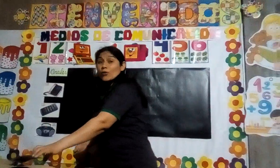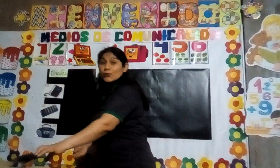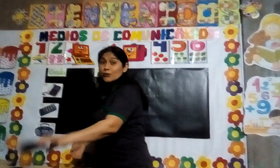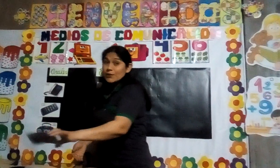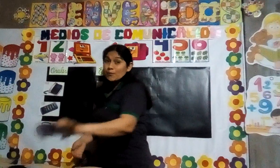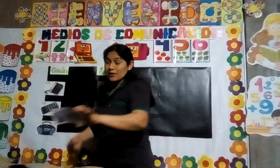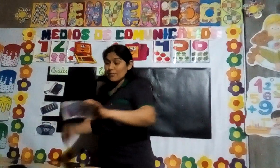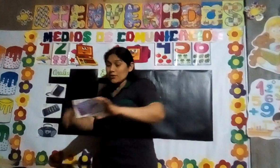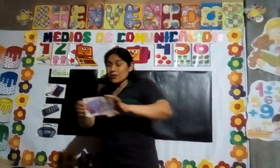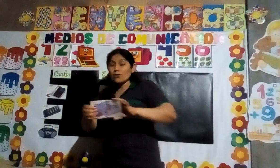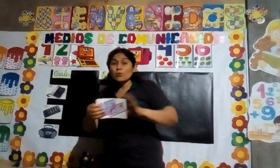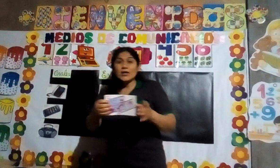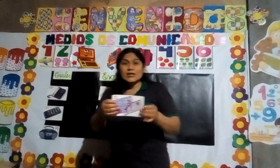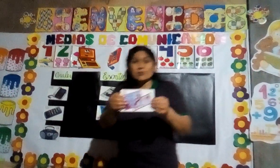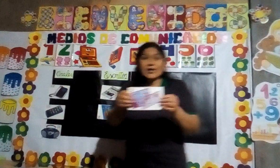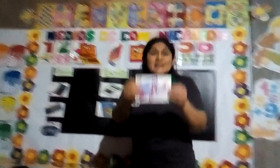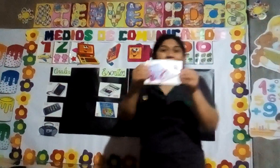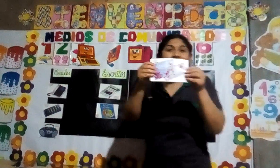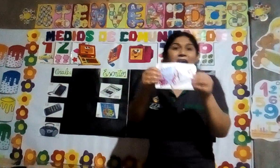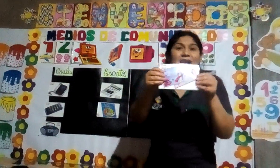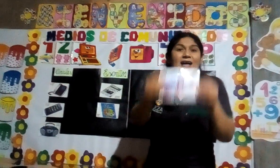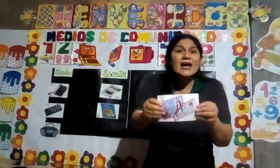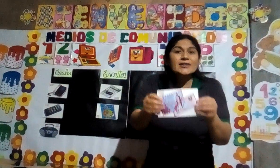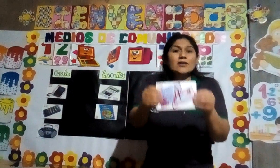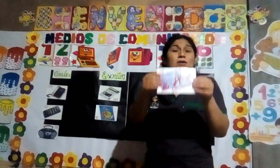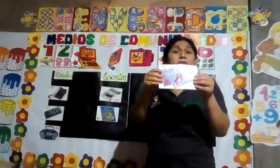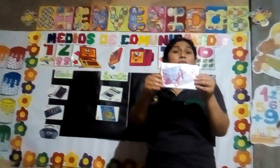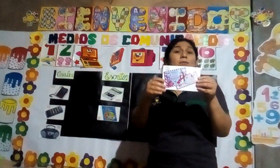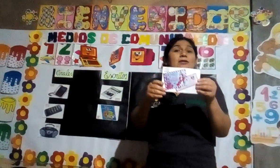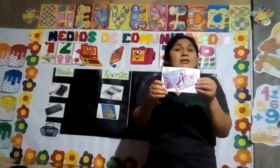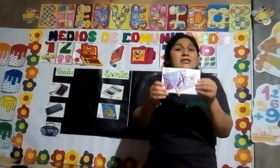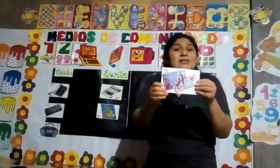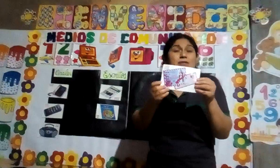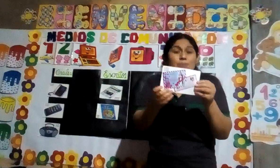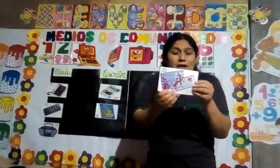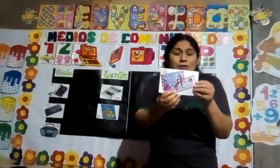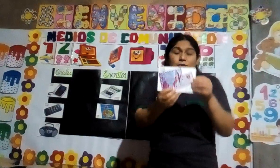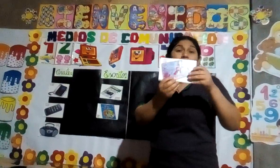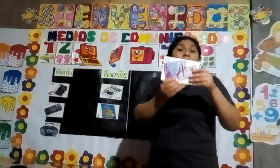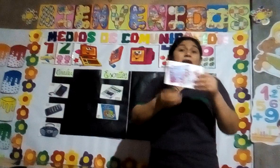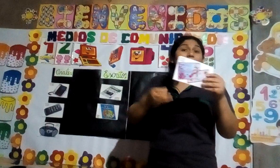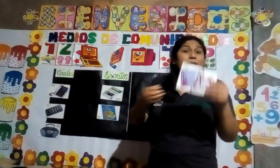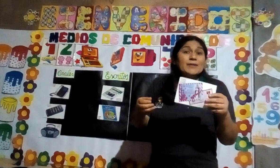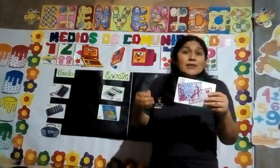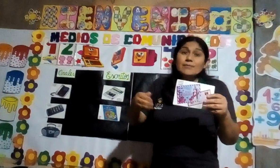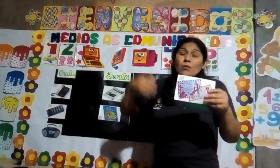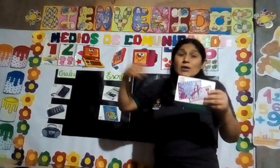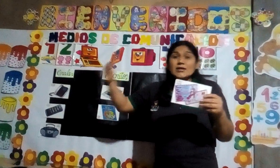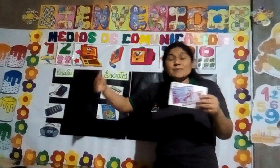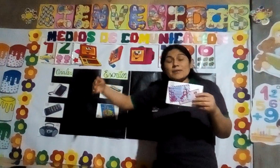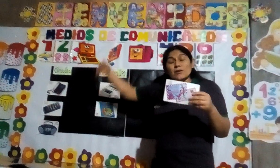Otro tipo de medio de comunicación es la carta. Lo que hace un momento les estaba explicando, que de repente mi abuelita vive en